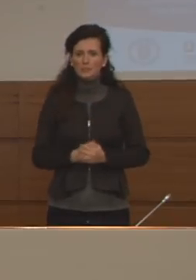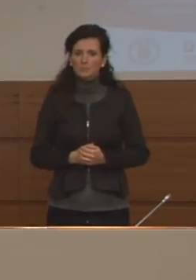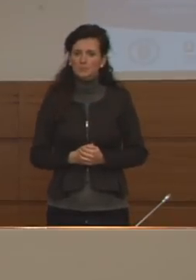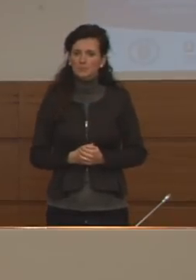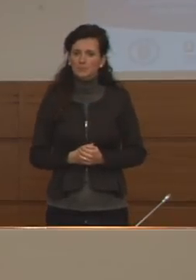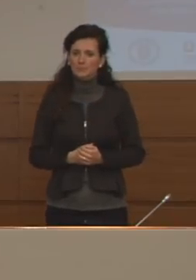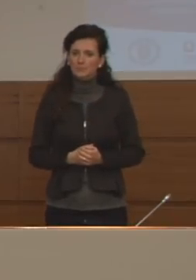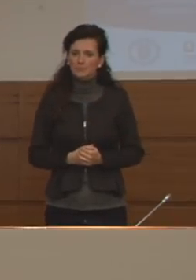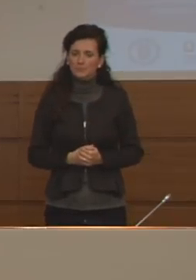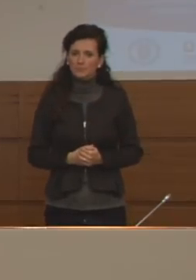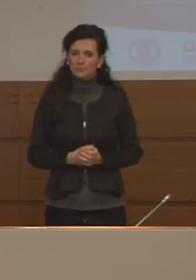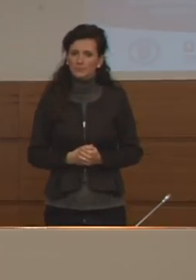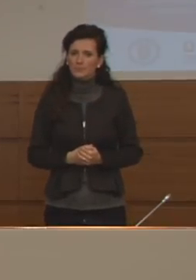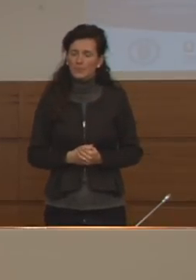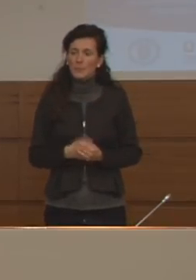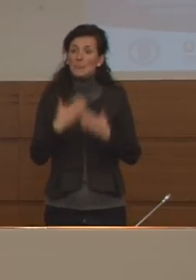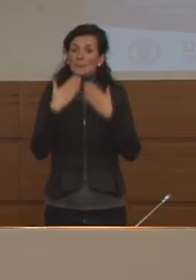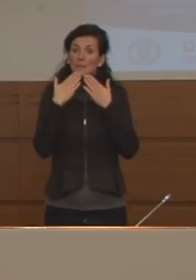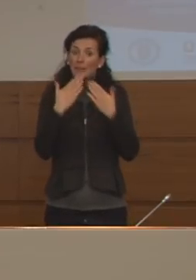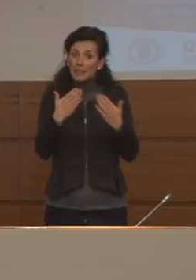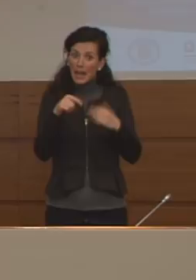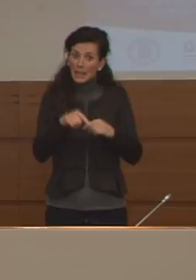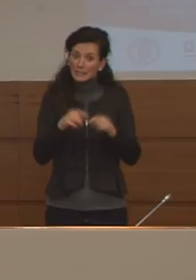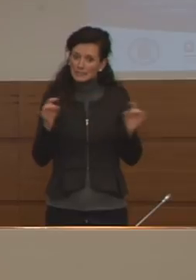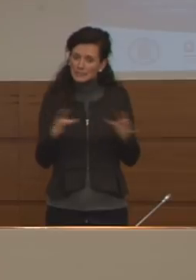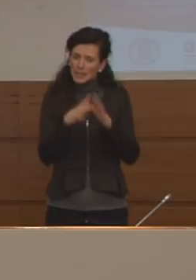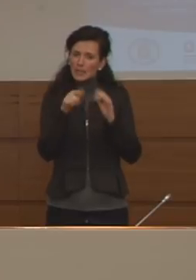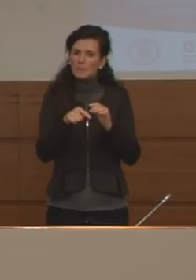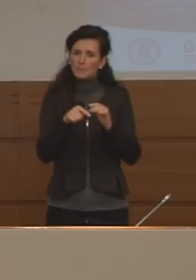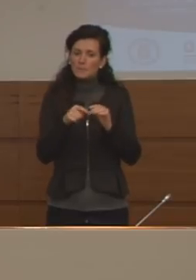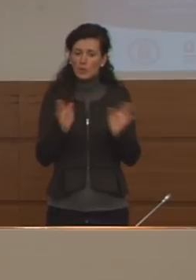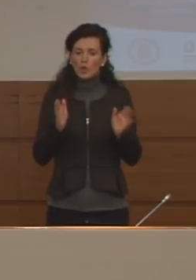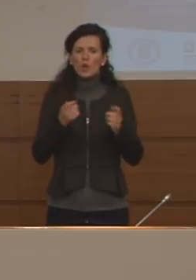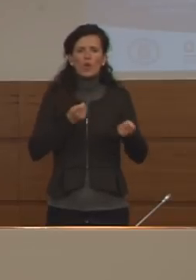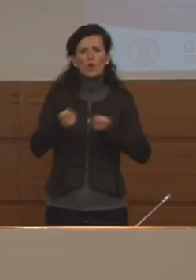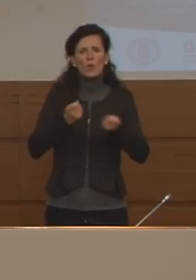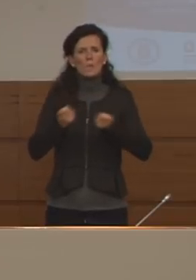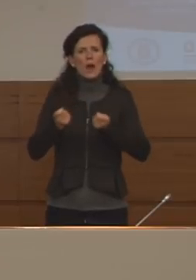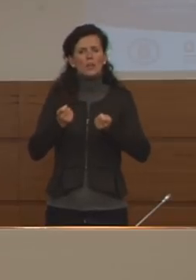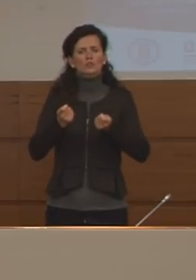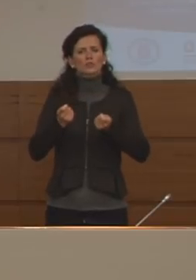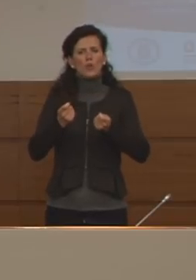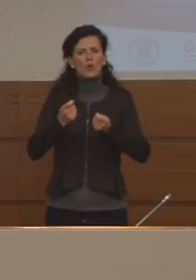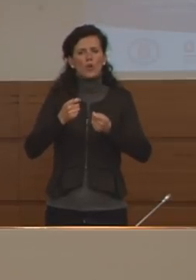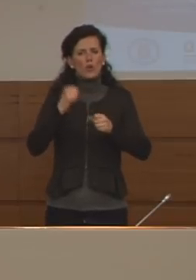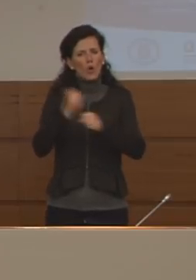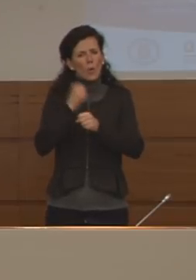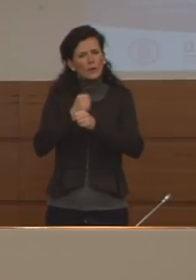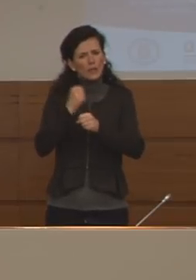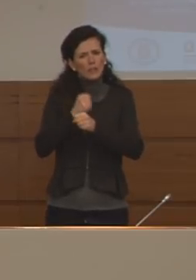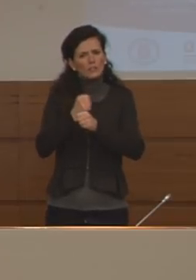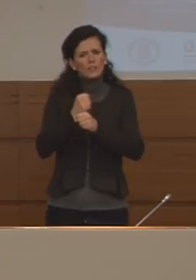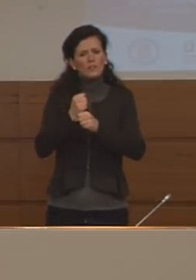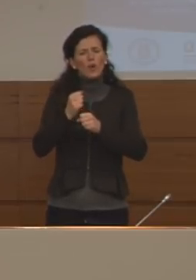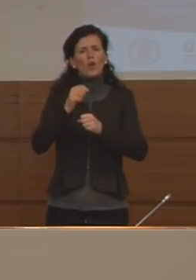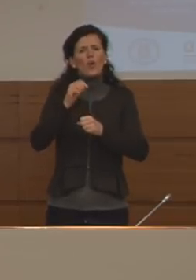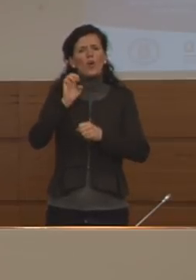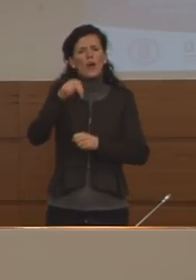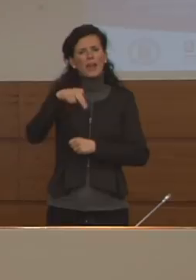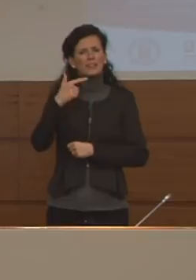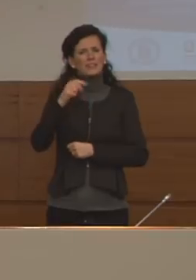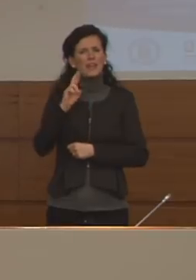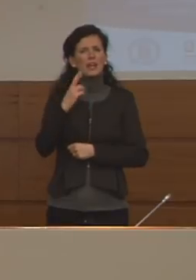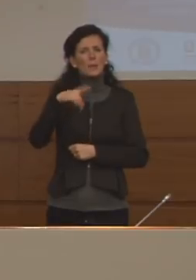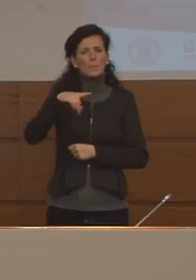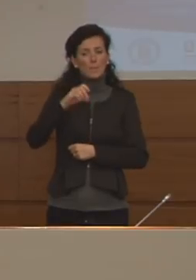ringraziare in modo particolare questa sera il comando operativo di vertice interforze che il nostro entry point con le